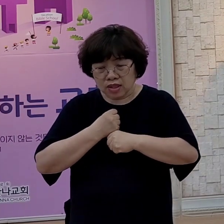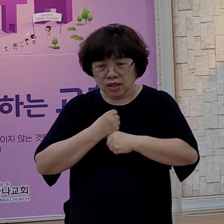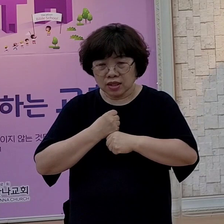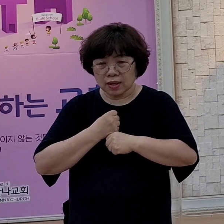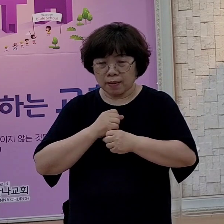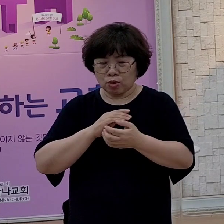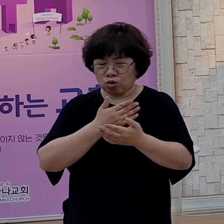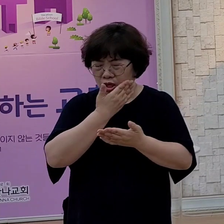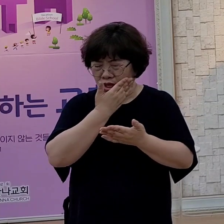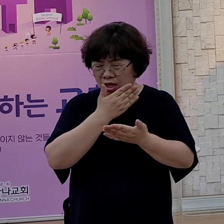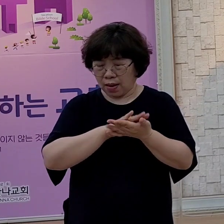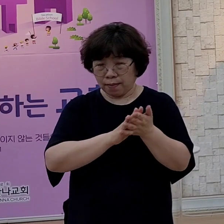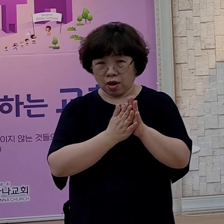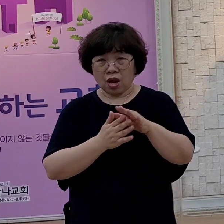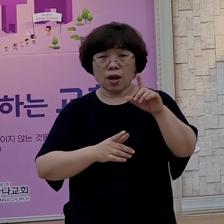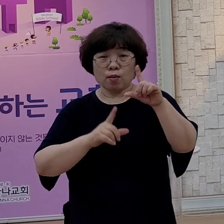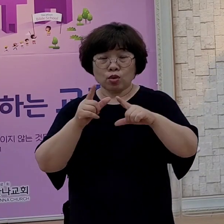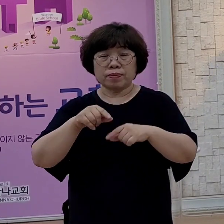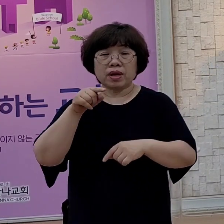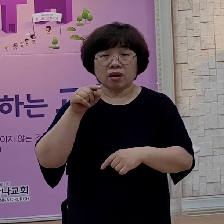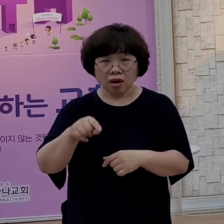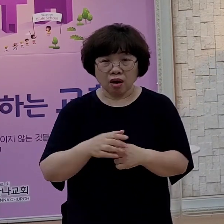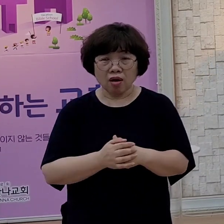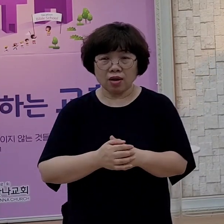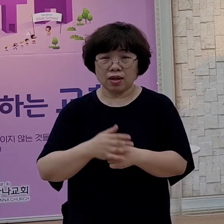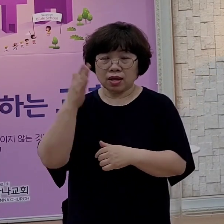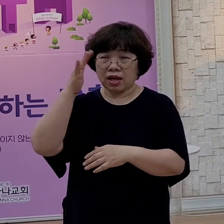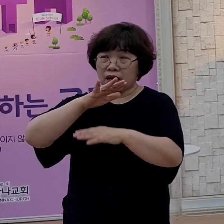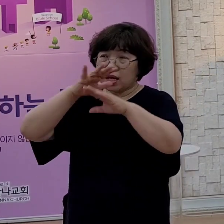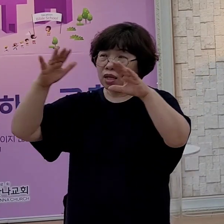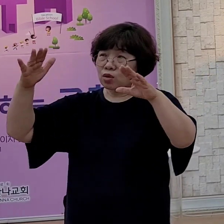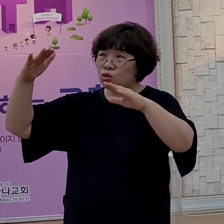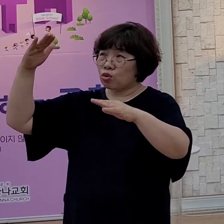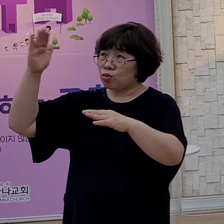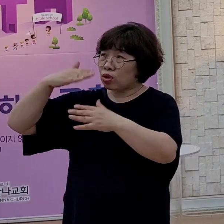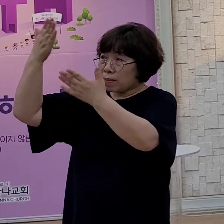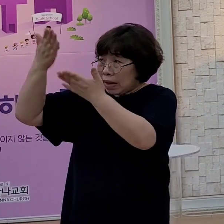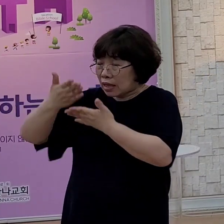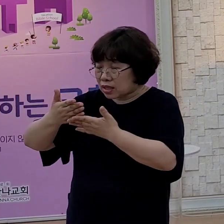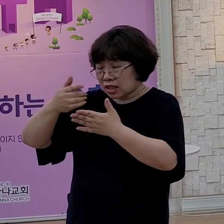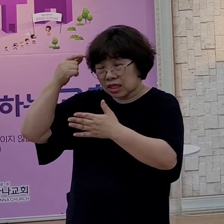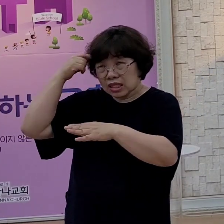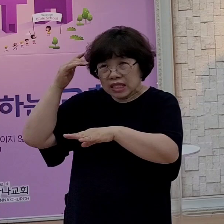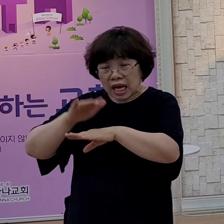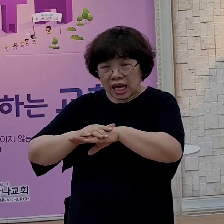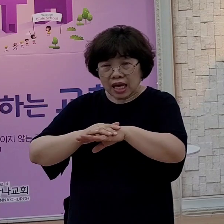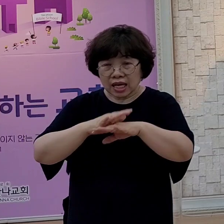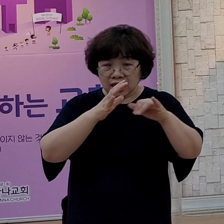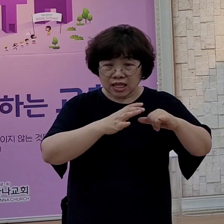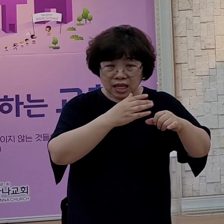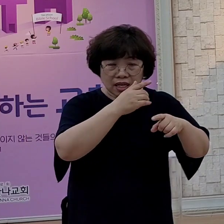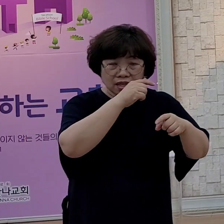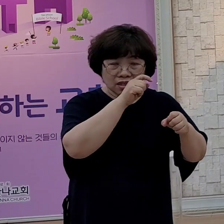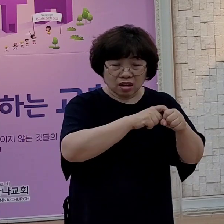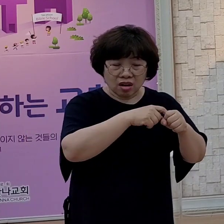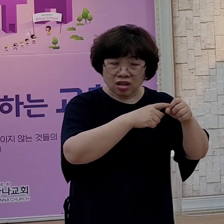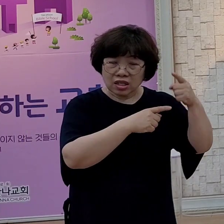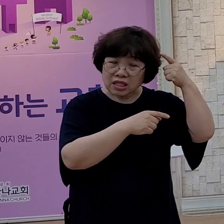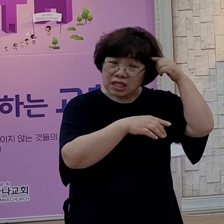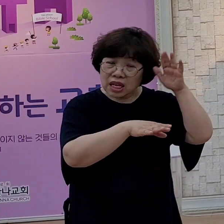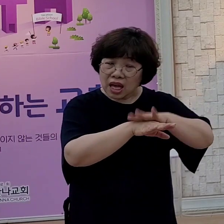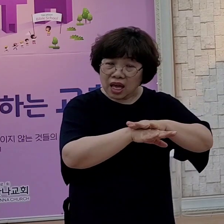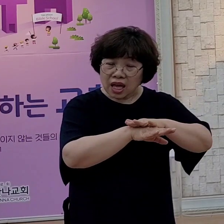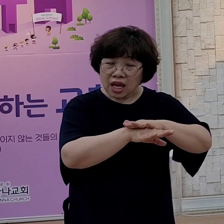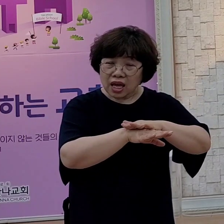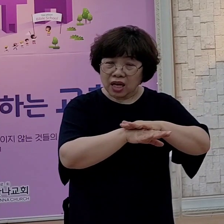귀한 방법이다라는 것을 오늘 위로부터의 지혜와 그렇지 못한 세상적인 지혜를 나누어 놓은 이